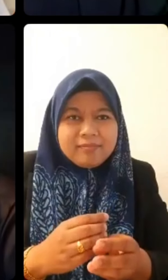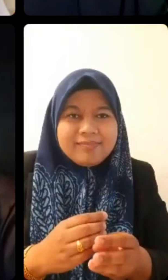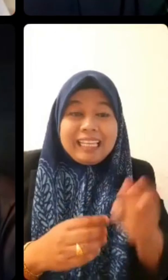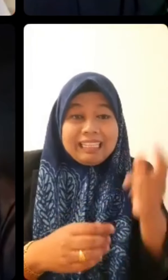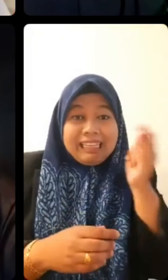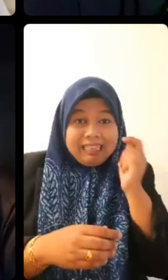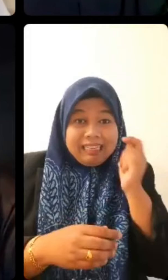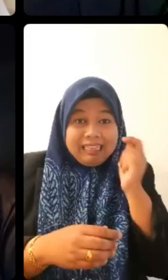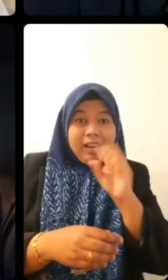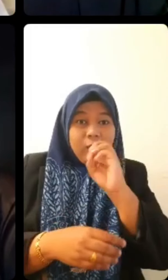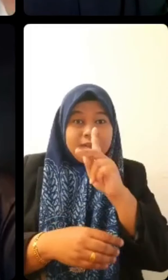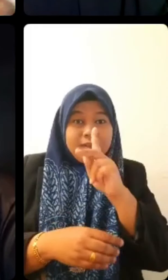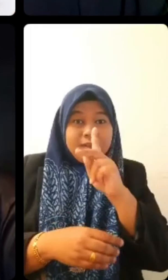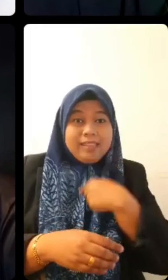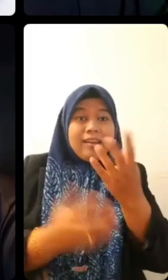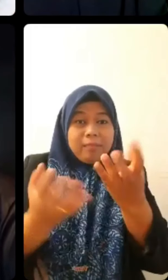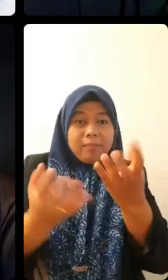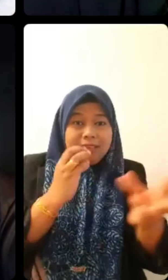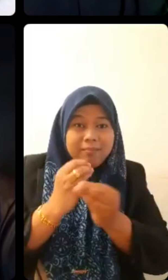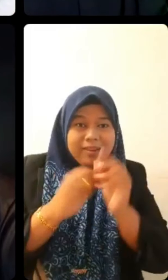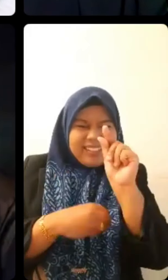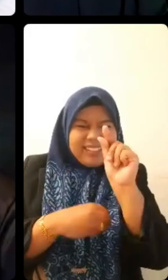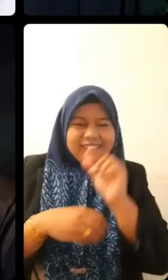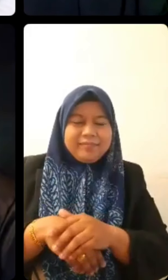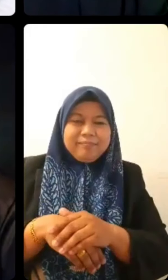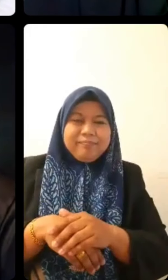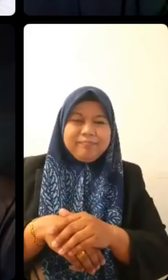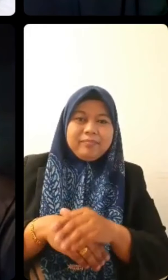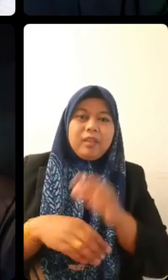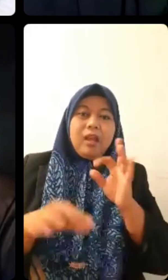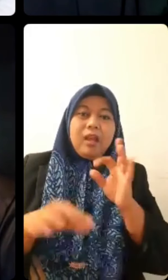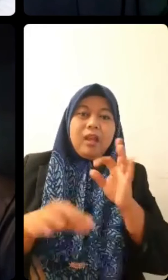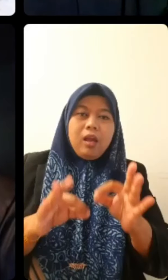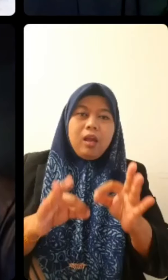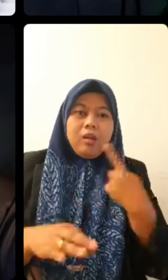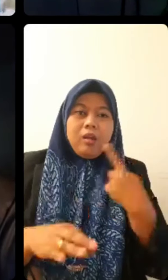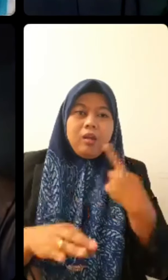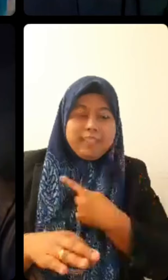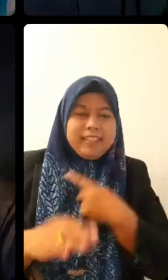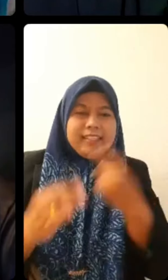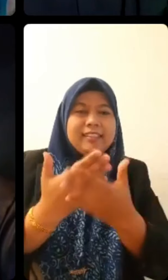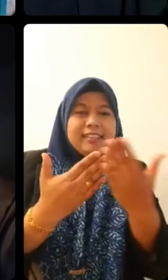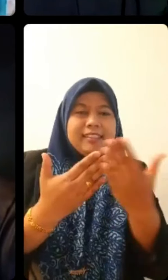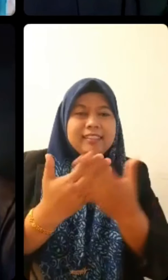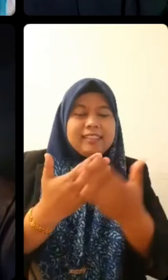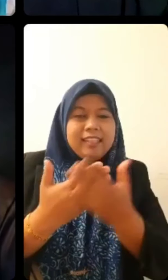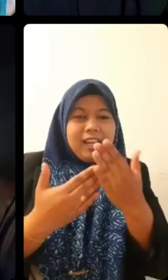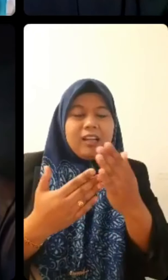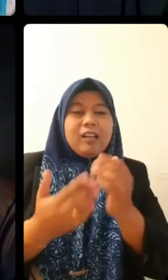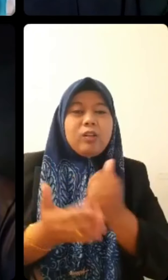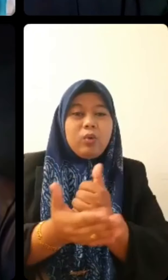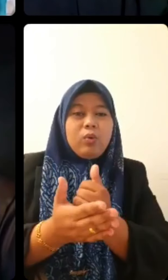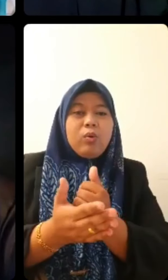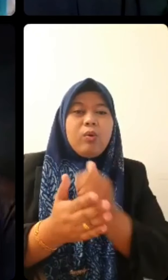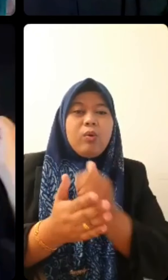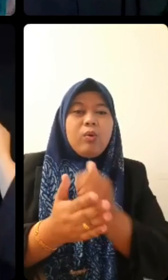kan. Kalau kita permudahkan urusan orang lain, insyaAllah Allah akan permudahkan urusan kita.